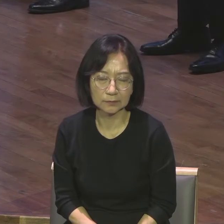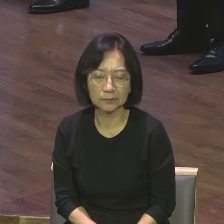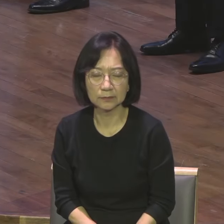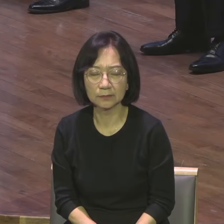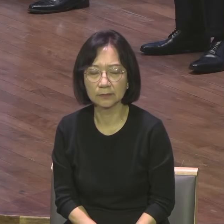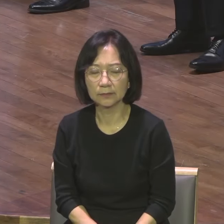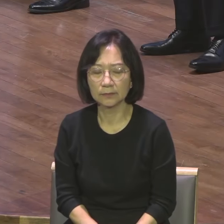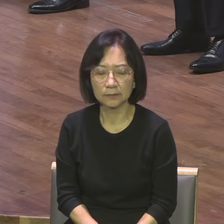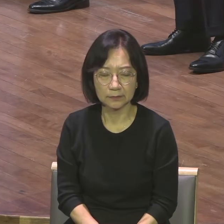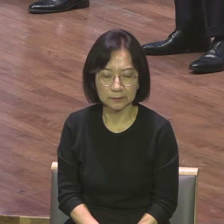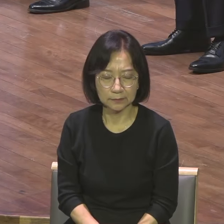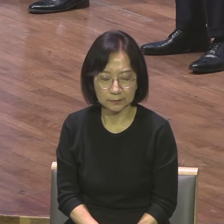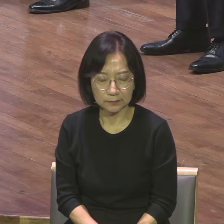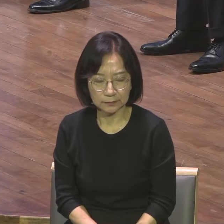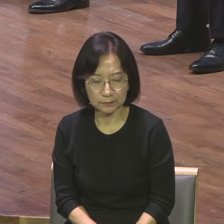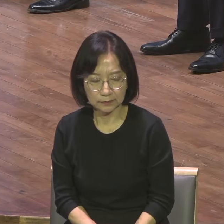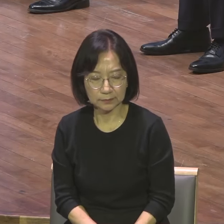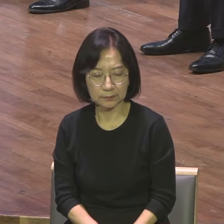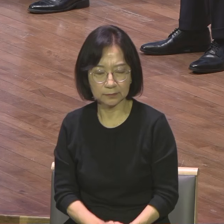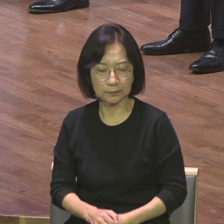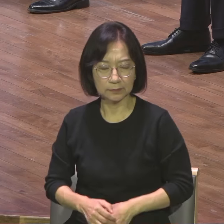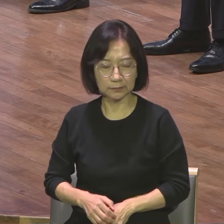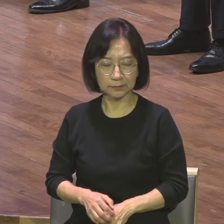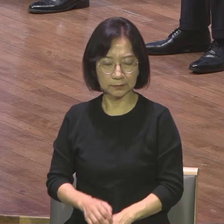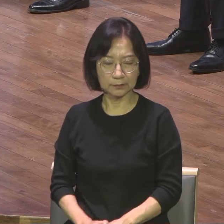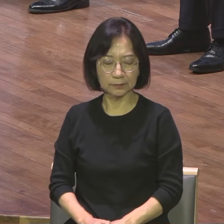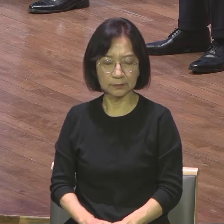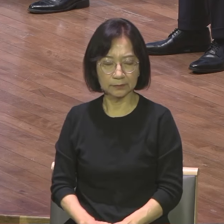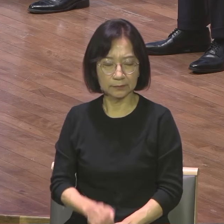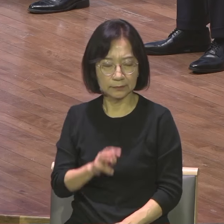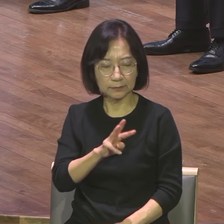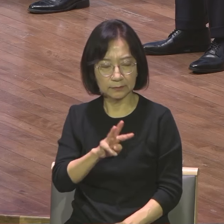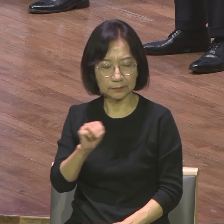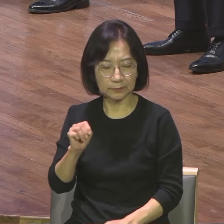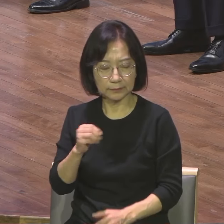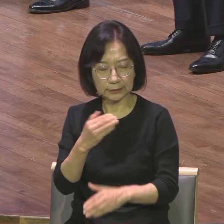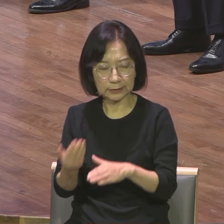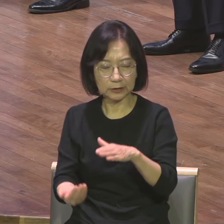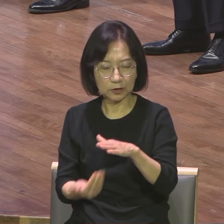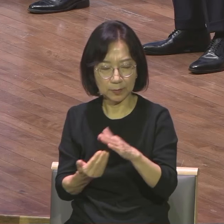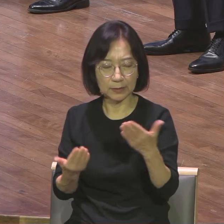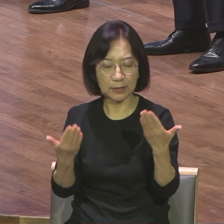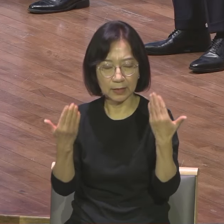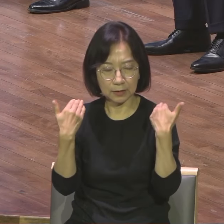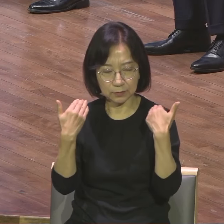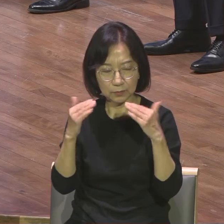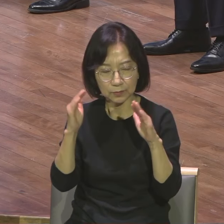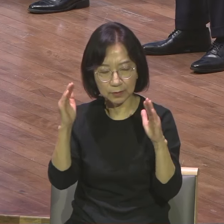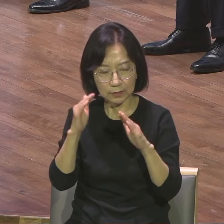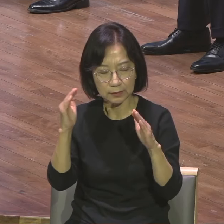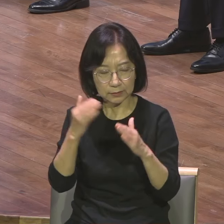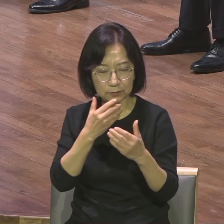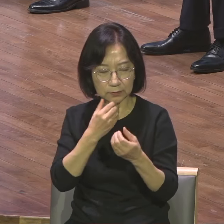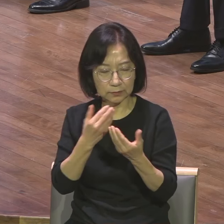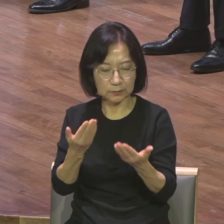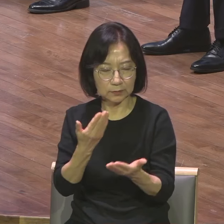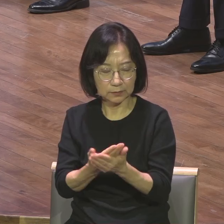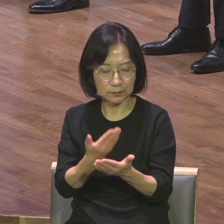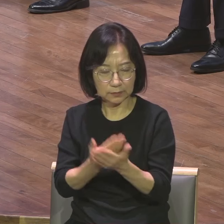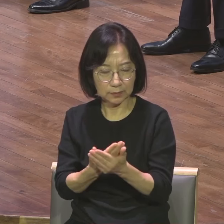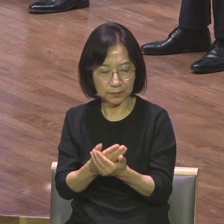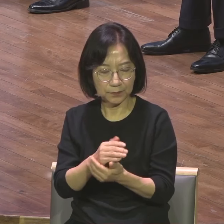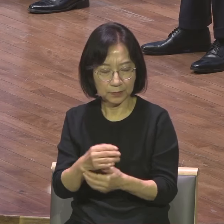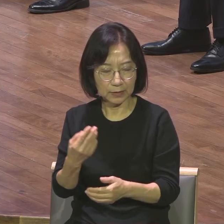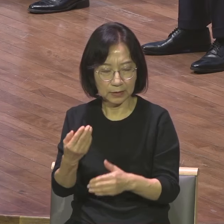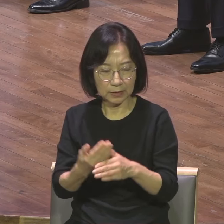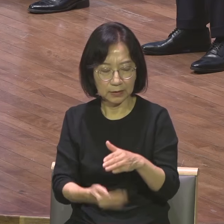예원 서밋스쿨 랩런트들이 영적 서밋으로 서게 하여 주옵소서. 스타트만 2025를 통하여서 하나님의 계획이 이루어지게